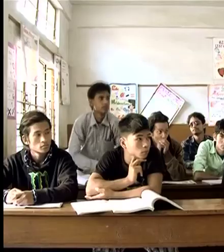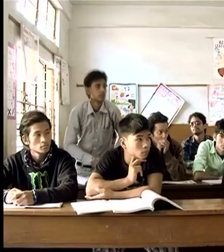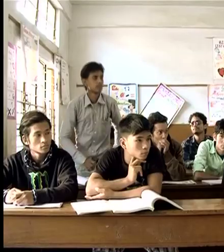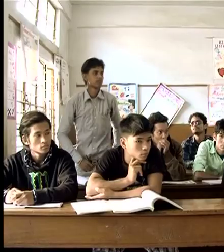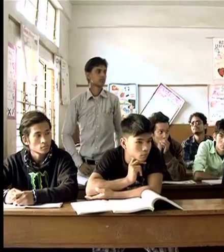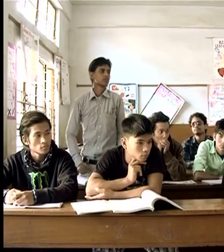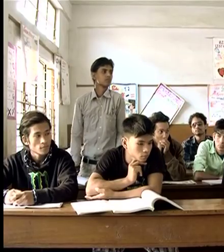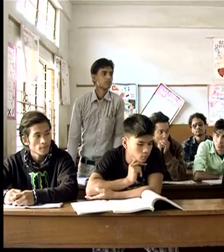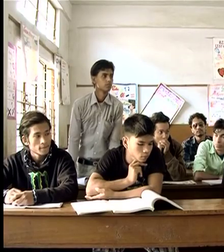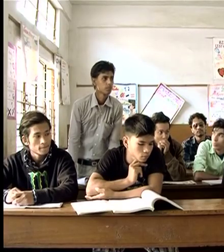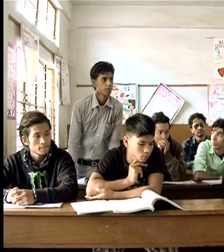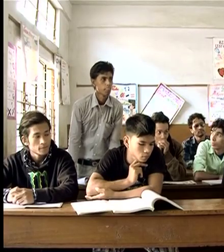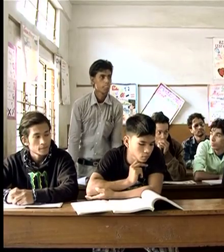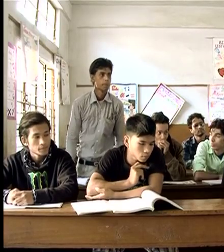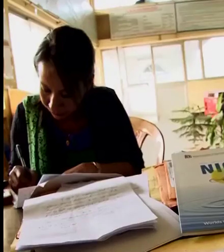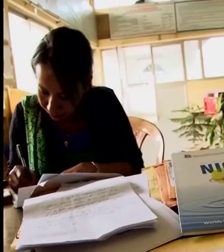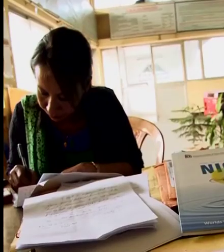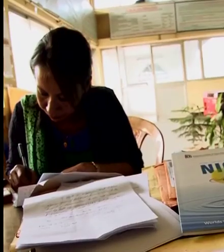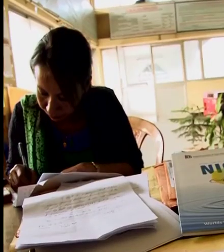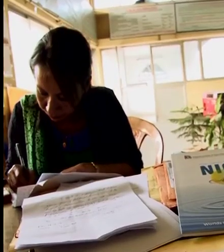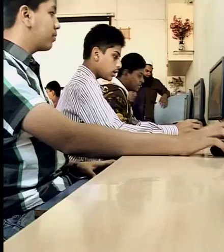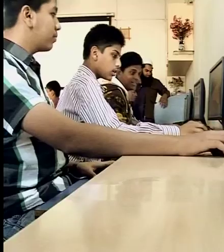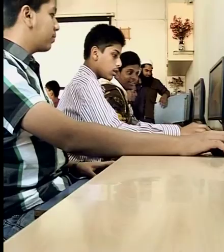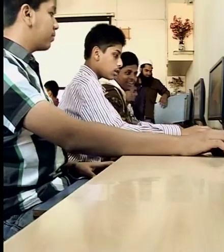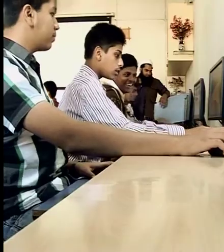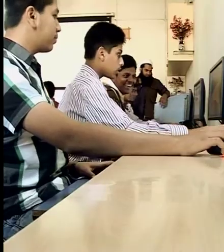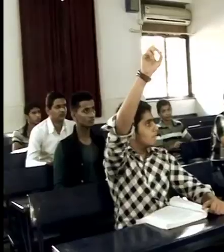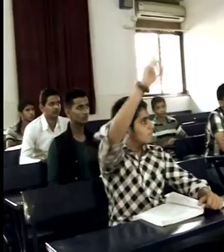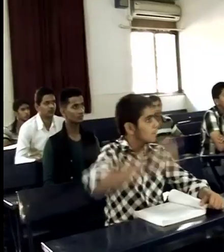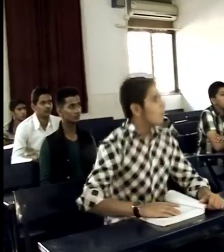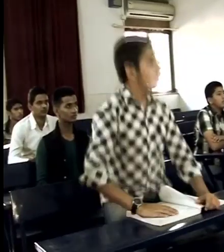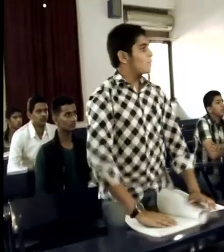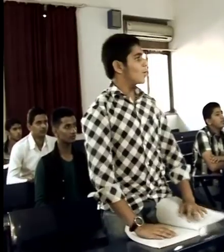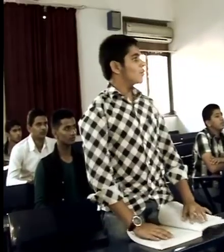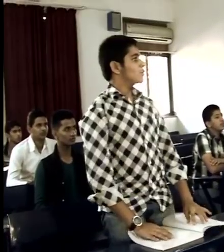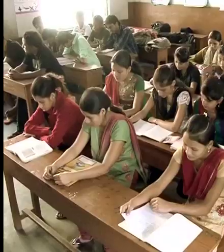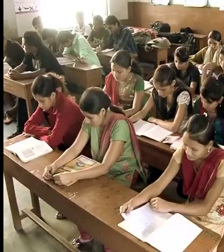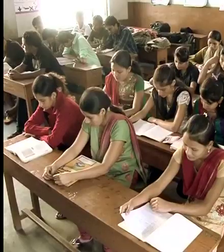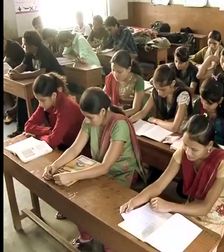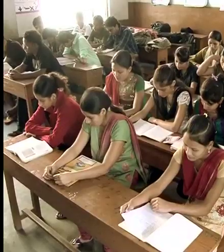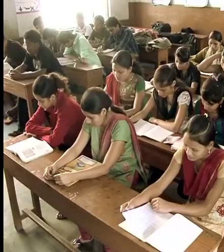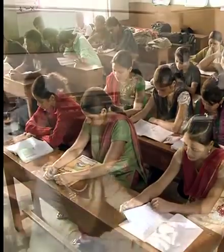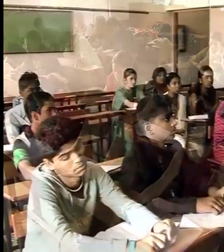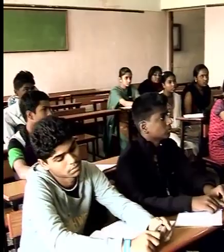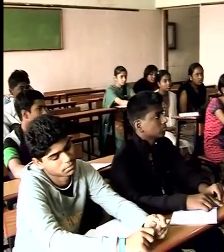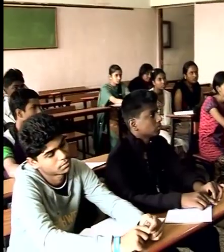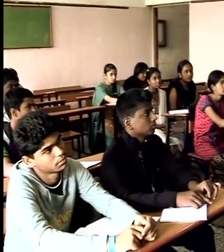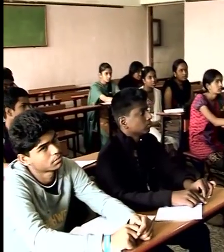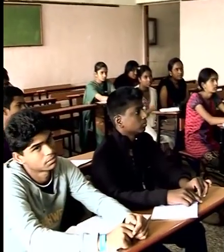हर जगह दर्ज कराई है। NIOS ने शिक्षा की परंपरागत सोच को ही बदल दिया है। वो पढ़िए जो